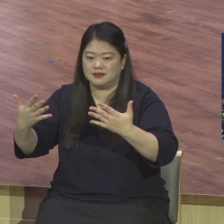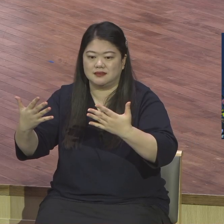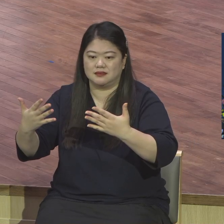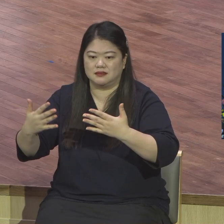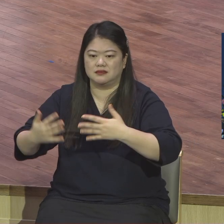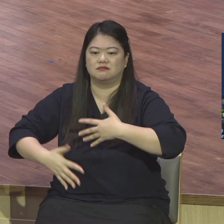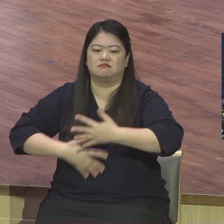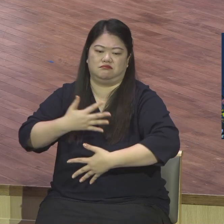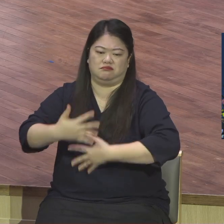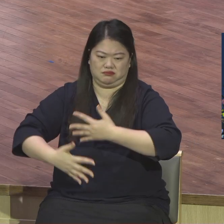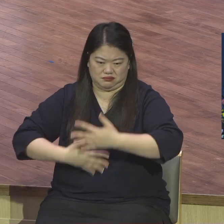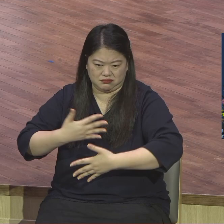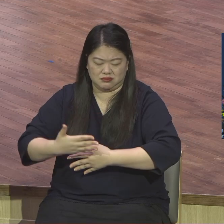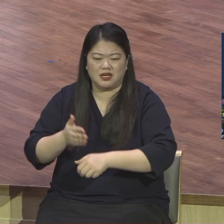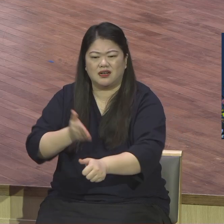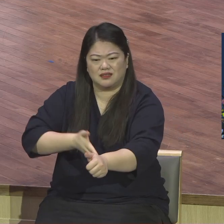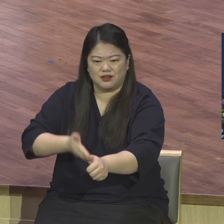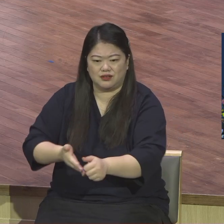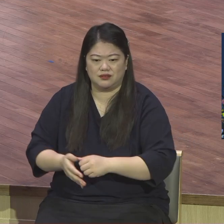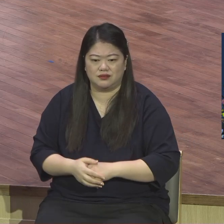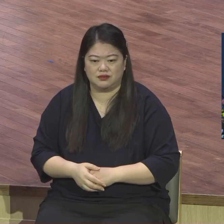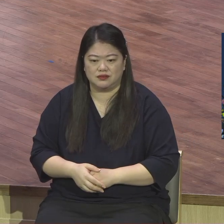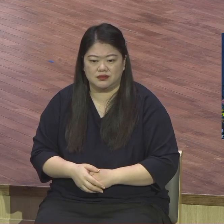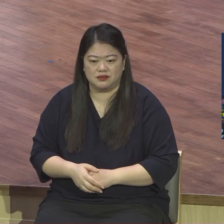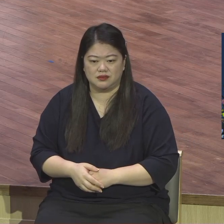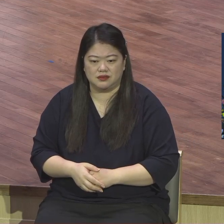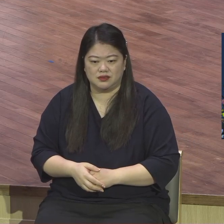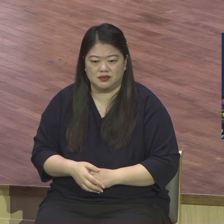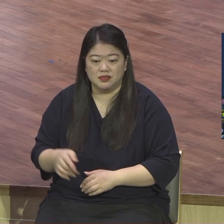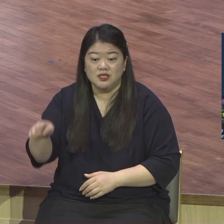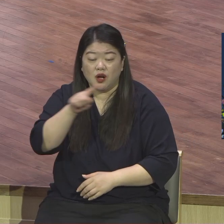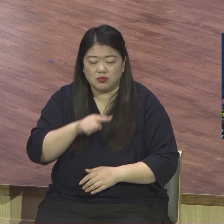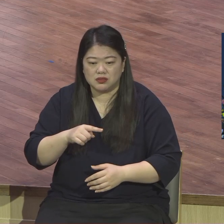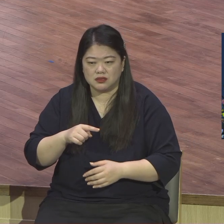하시기 바랍니다. 하나님은 의식하고 말하세요.